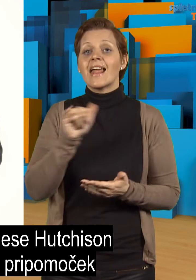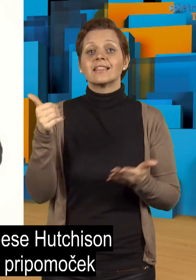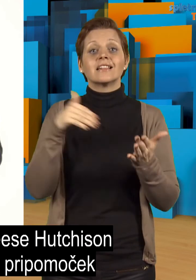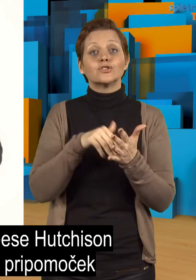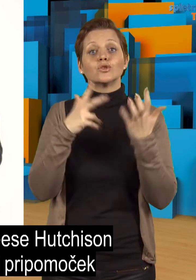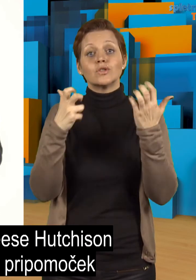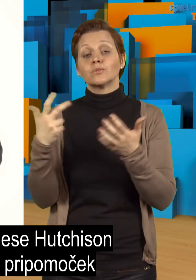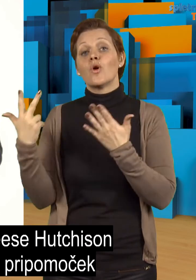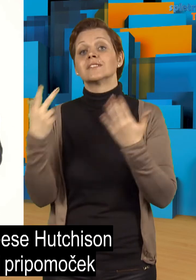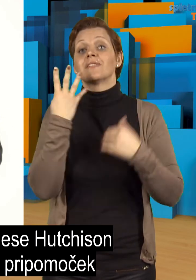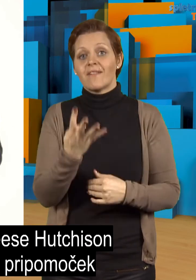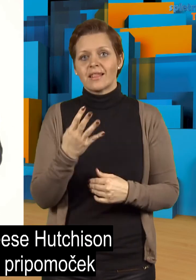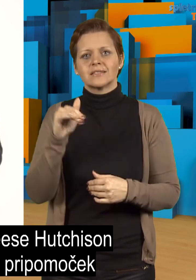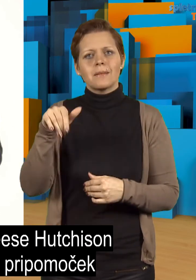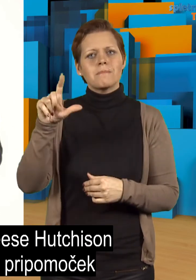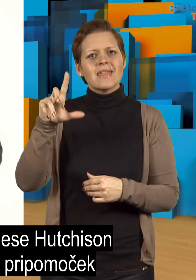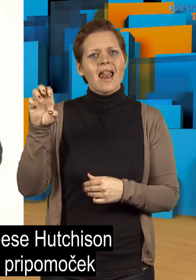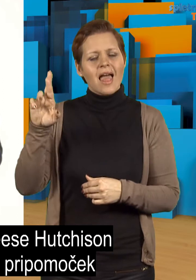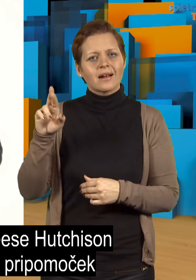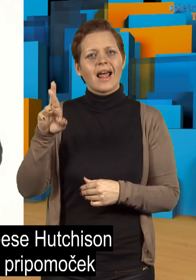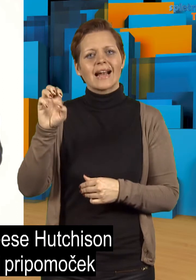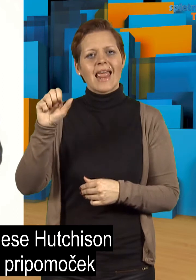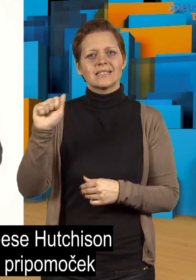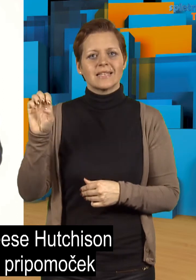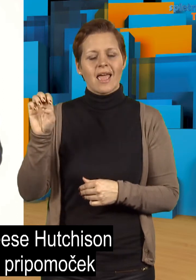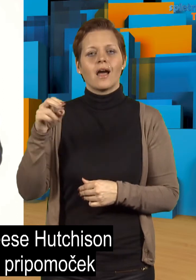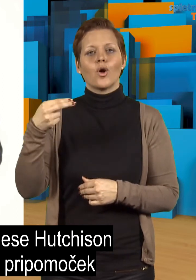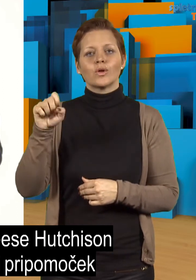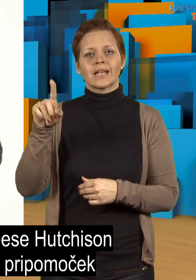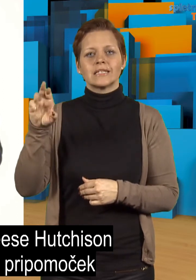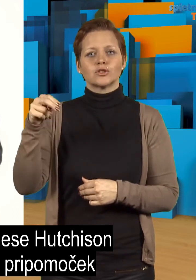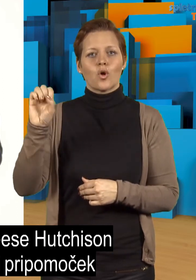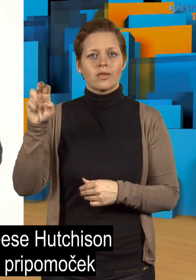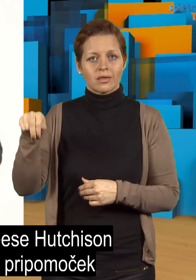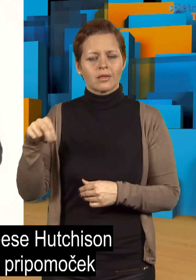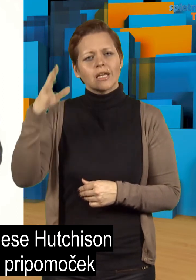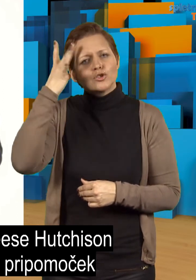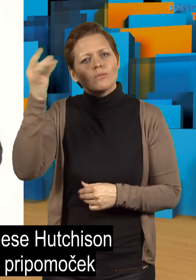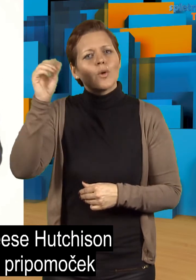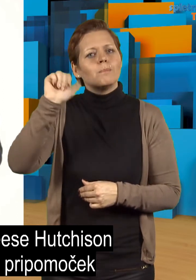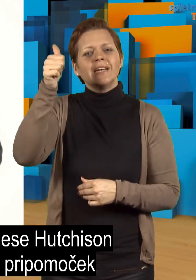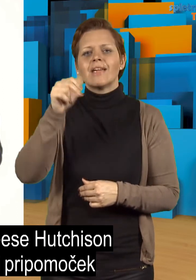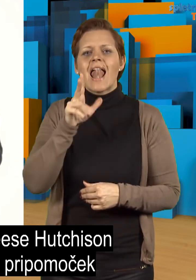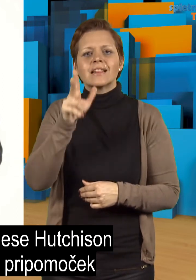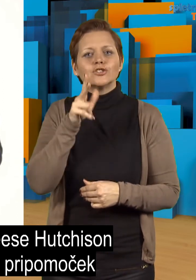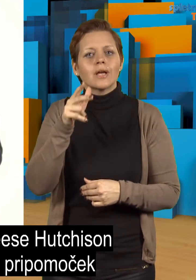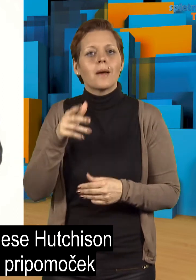Leta 1898 je Miller Rees Hutchinson izumil prvi električni pripomoček za sluh, ki je